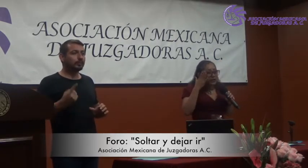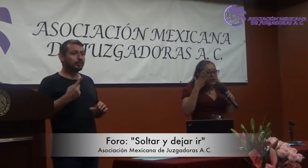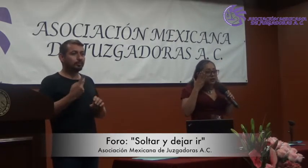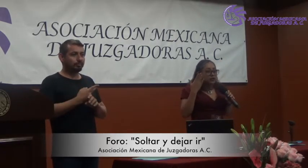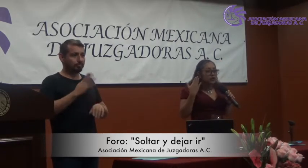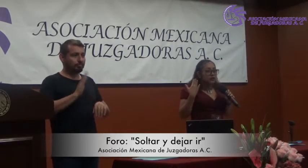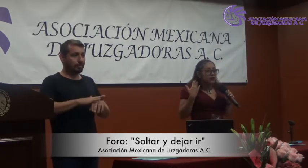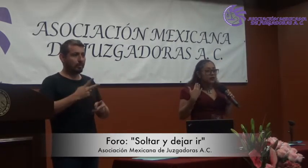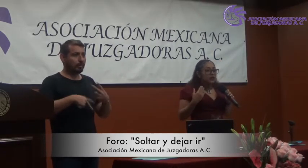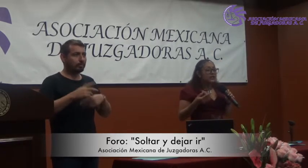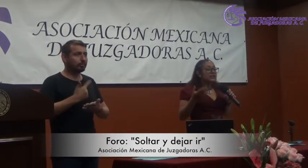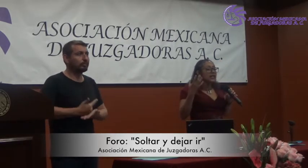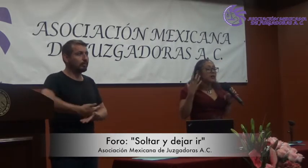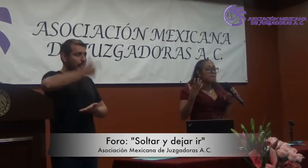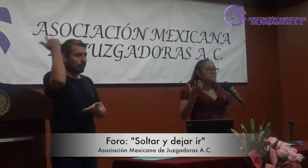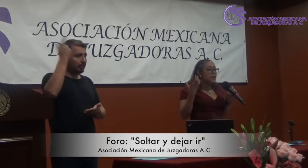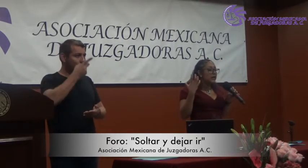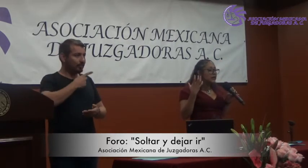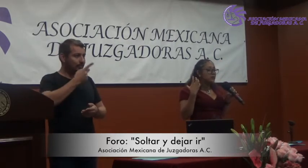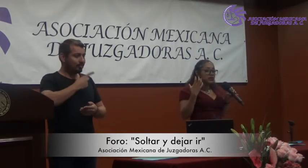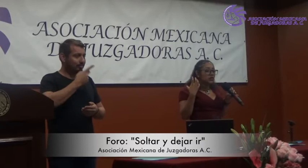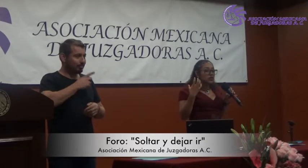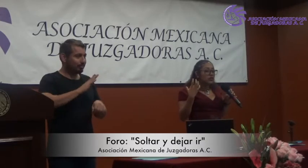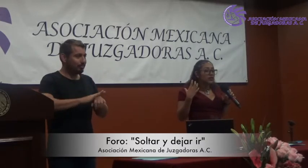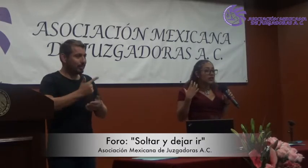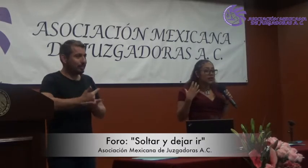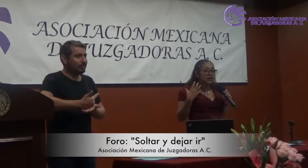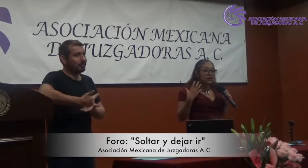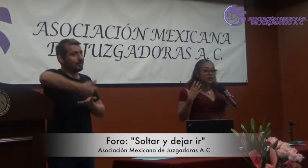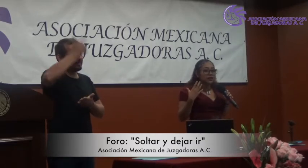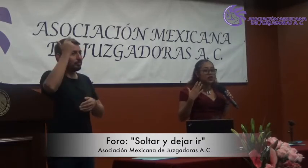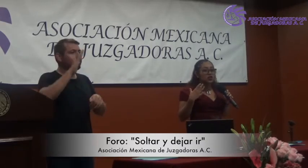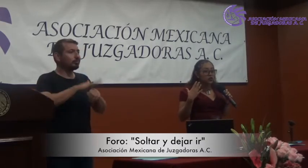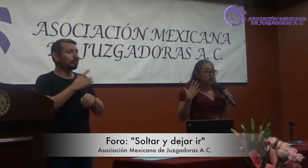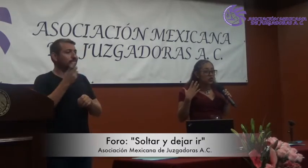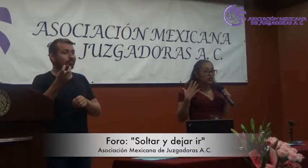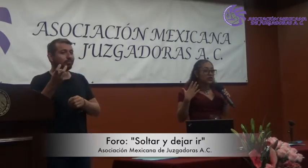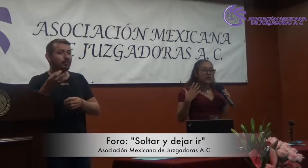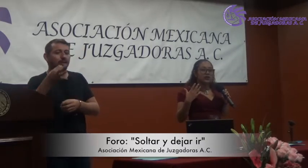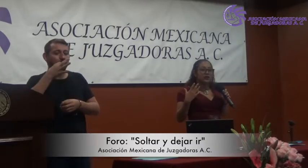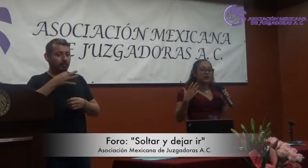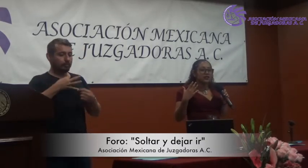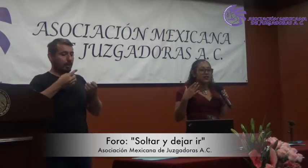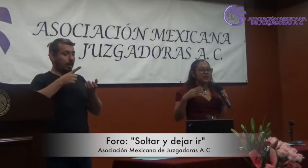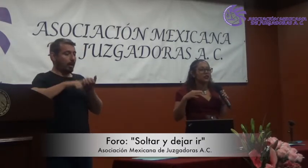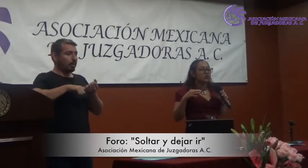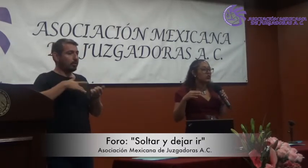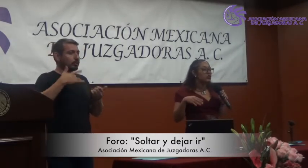su mente. Está más concentrada en los asuntos